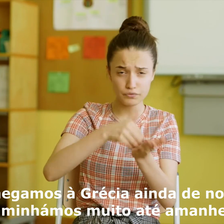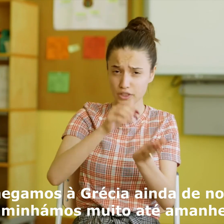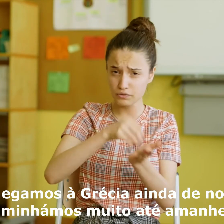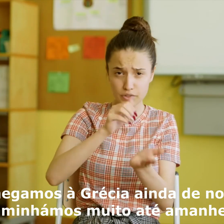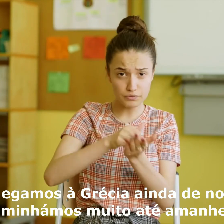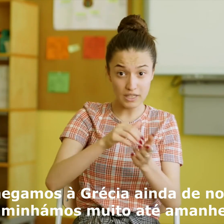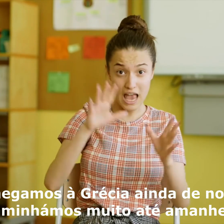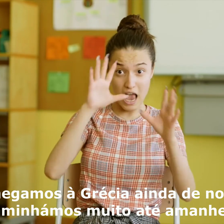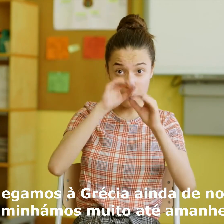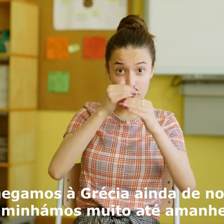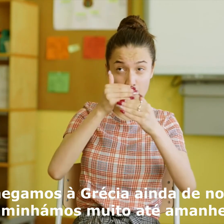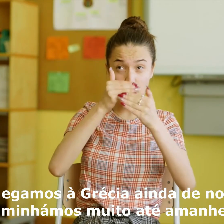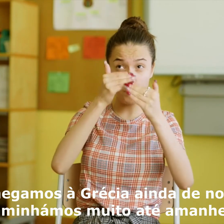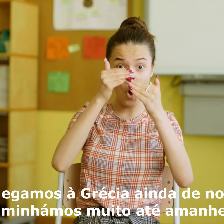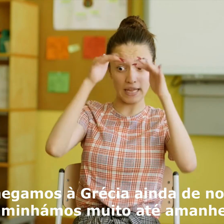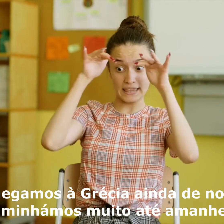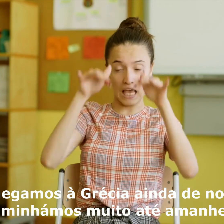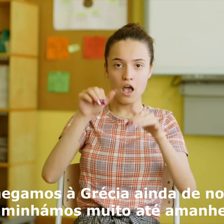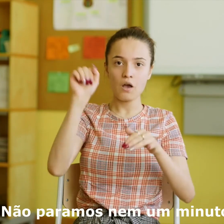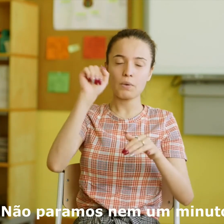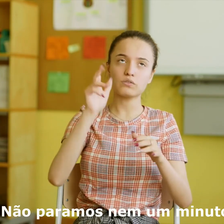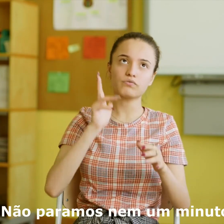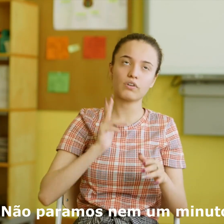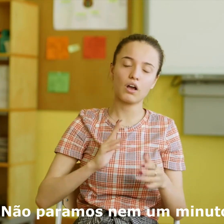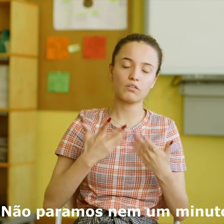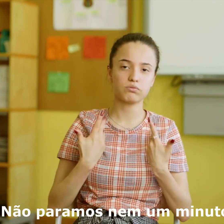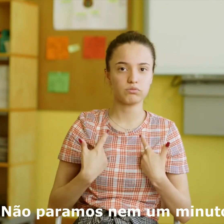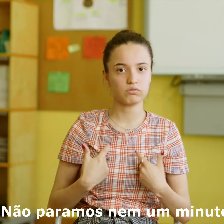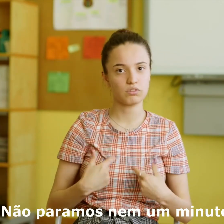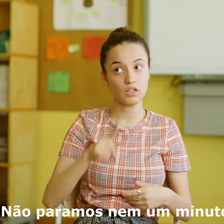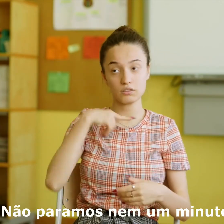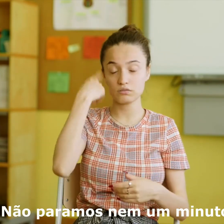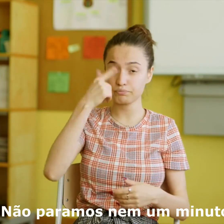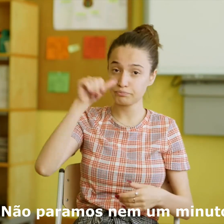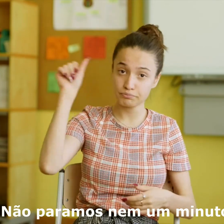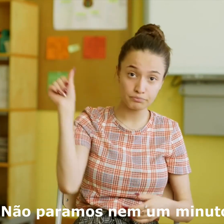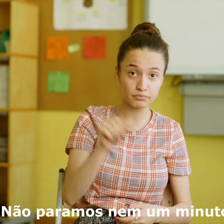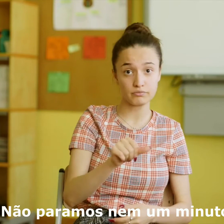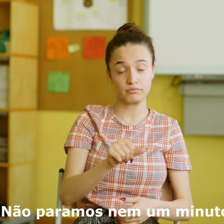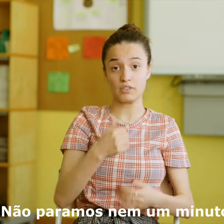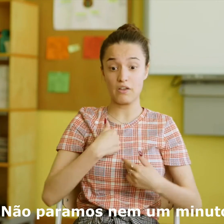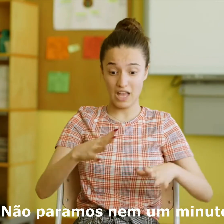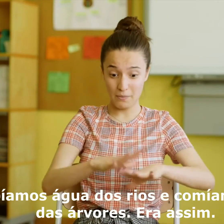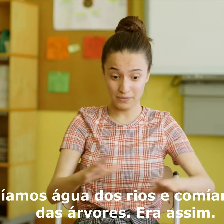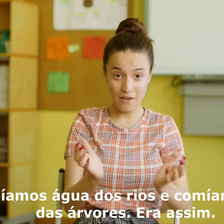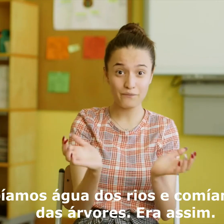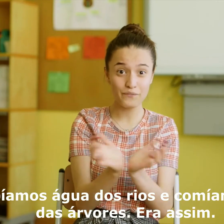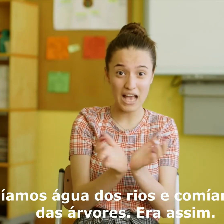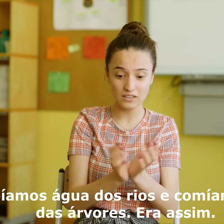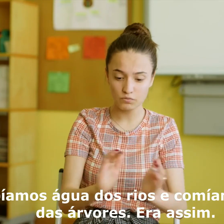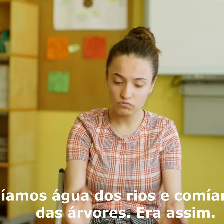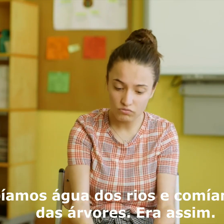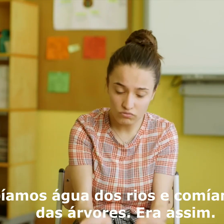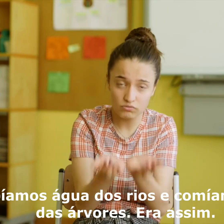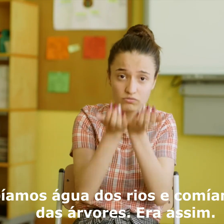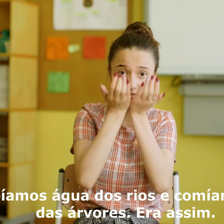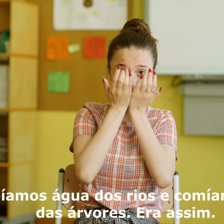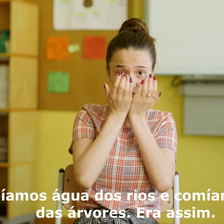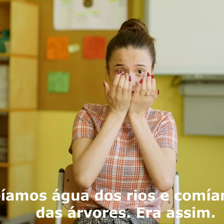então continuamos a andar. Tivemos a andar sempre até de manhã, não paramos nem um minuto. Nós bebíamos a água dos